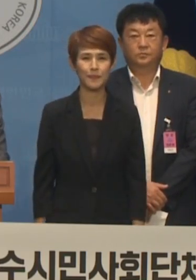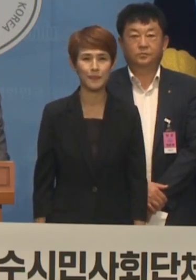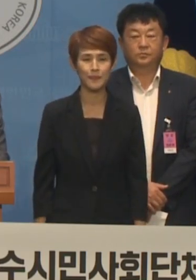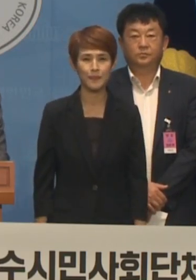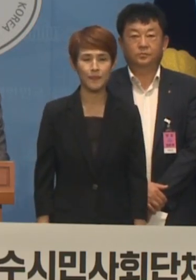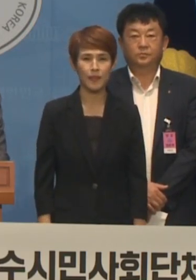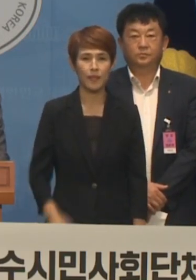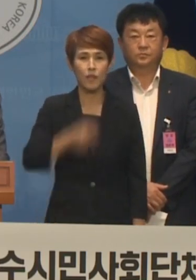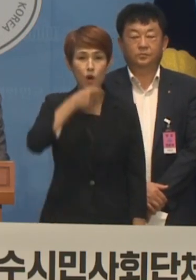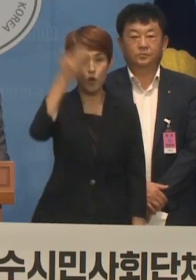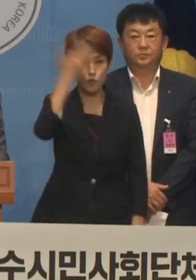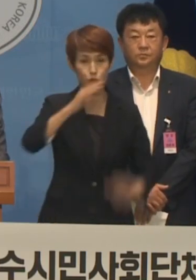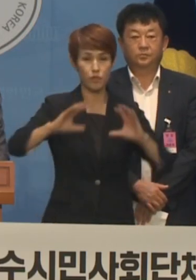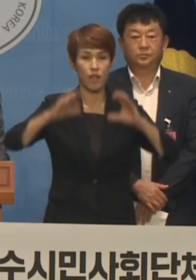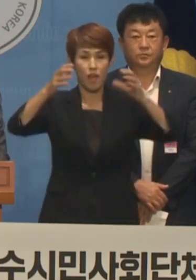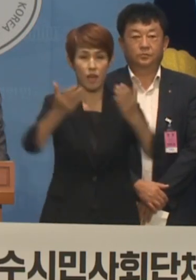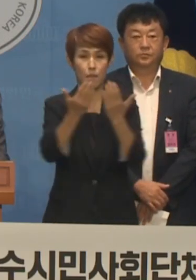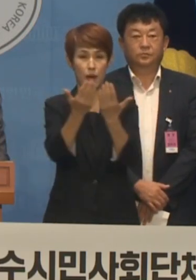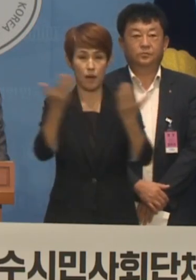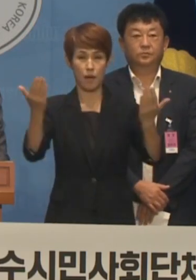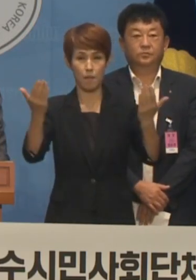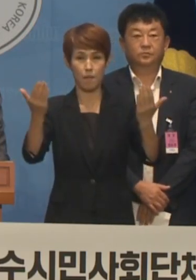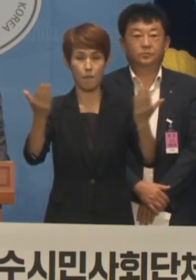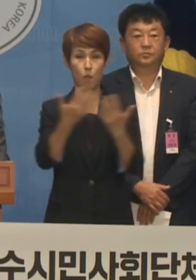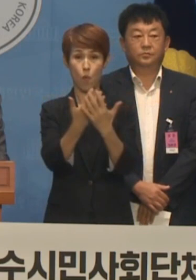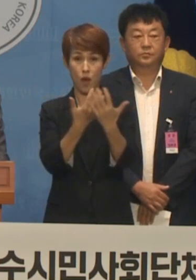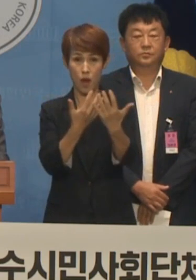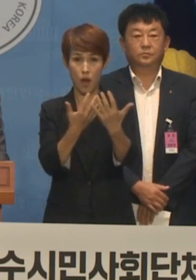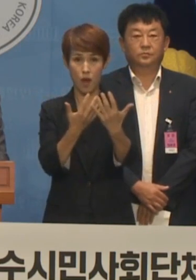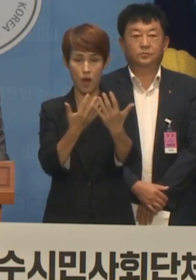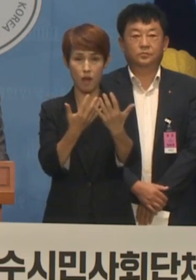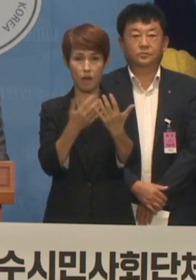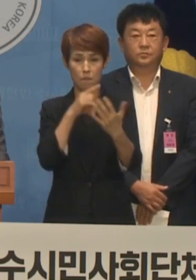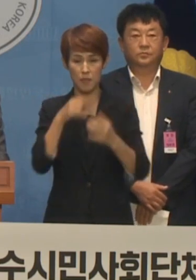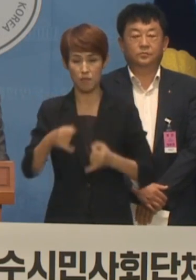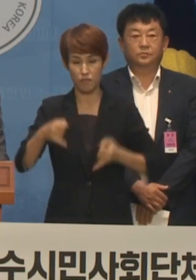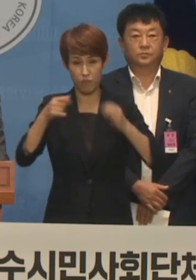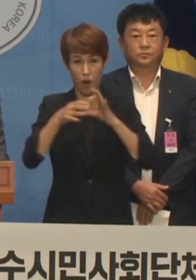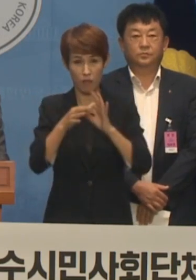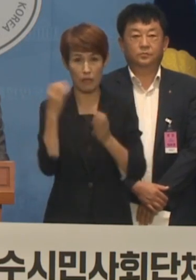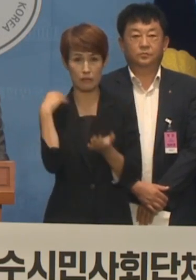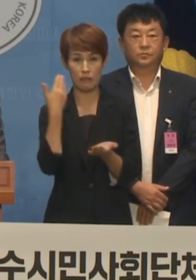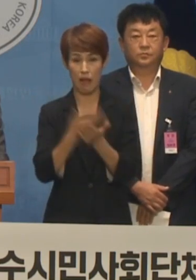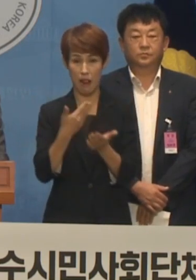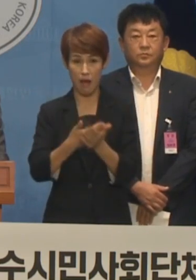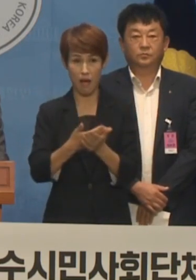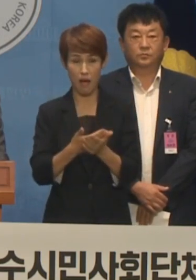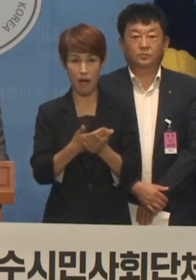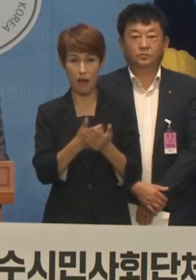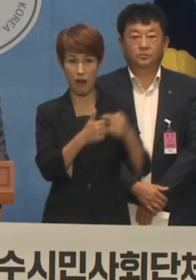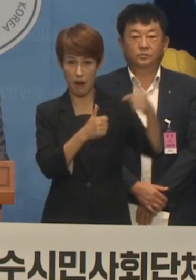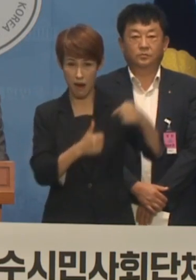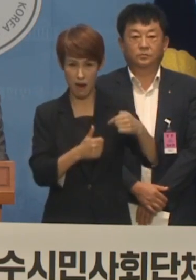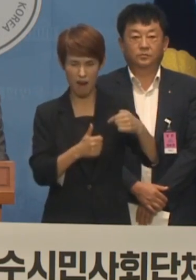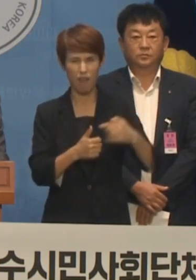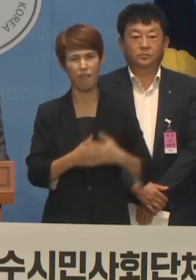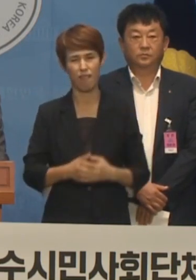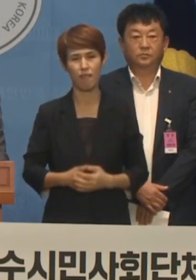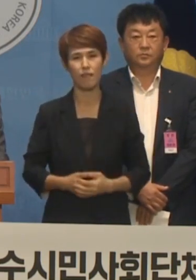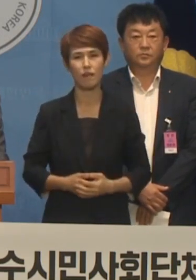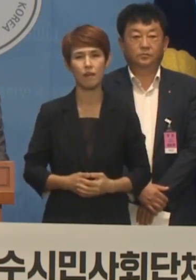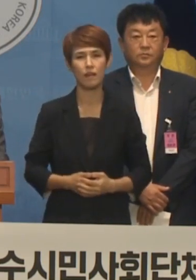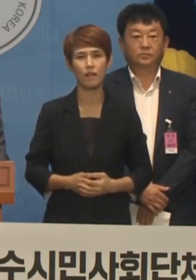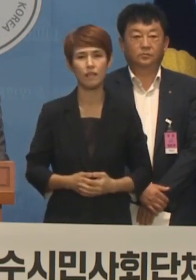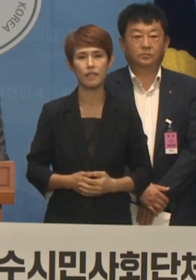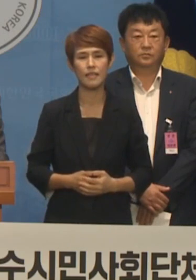여수 세계 박람회 부채 상환 관련 기재부에 호소합니다. 국가 사업이었던 2012 여수 세계